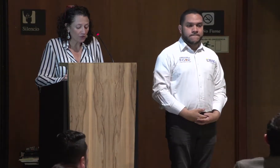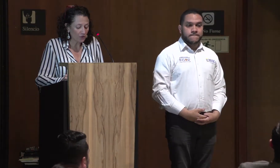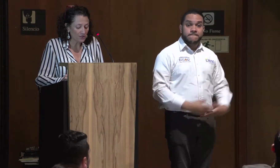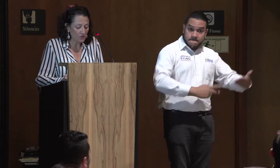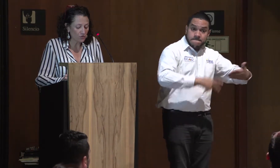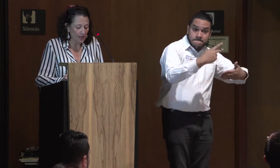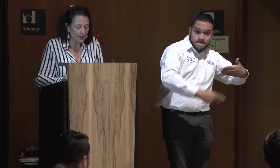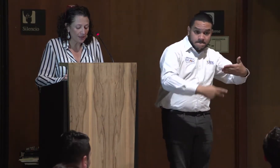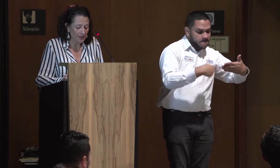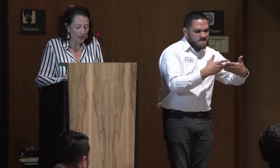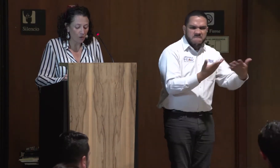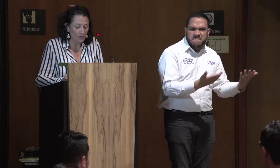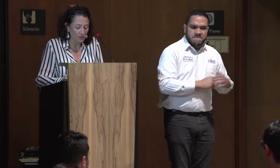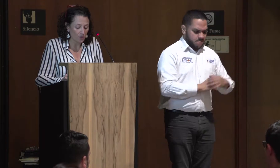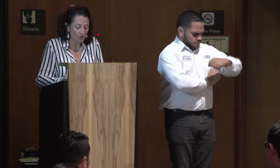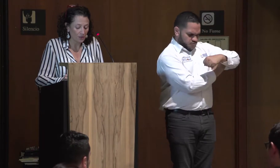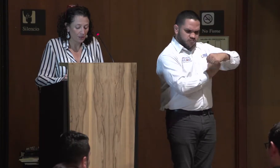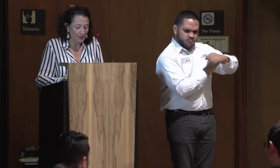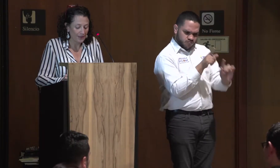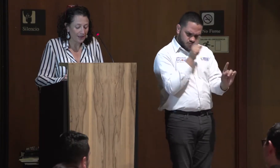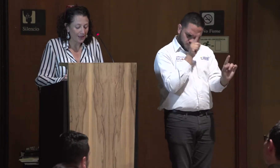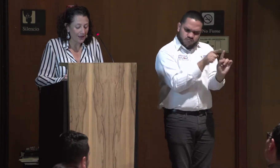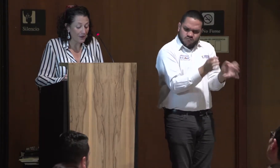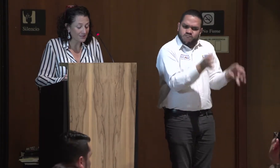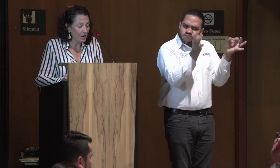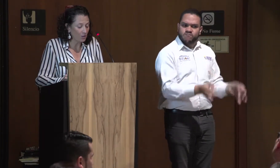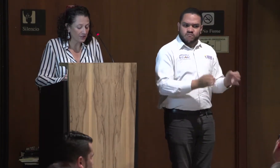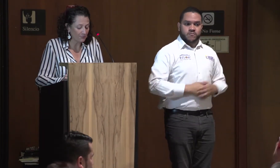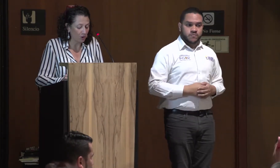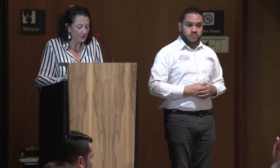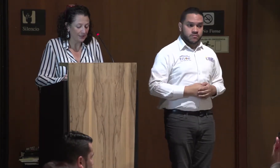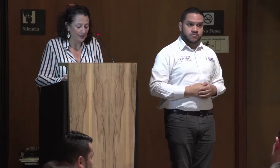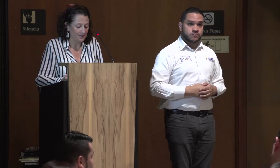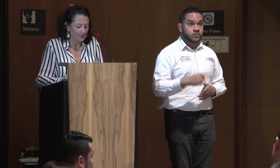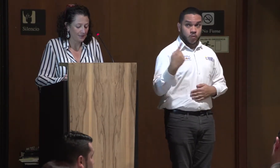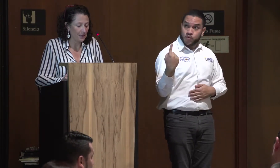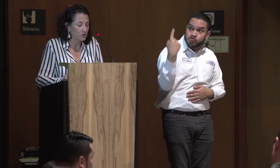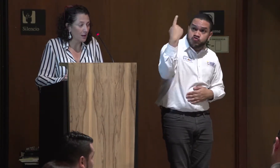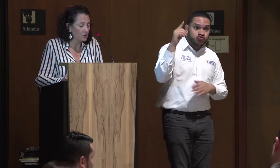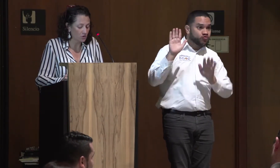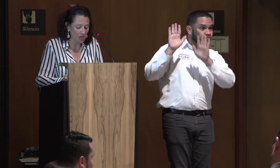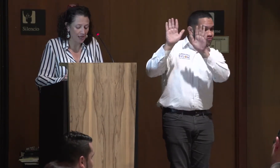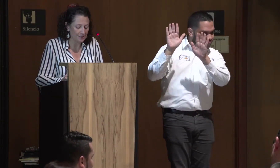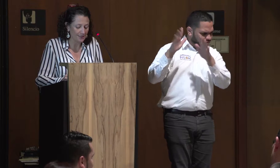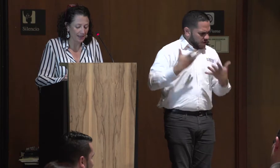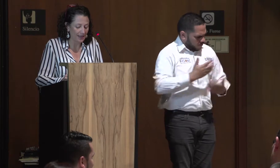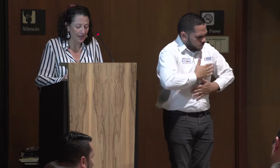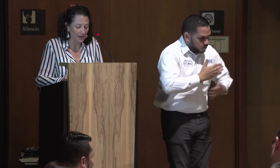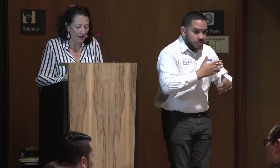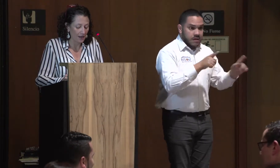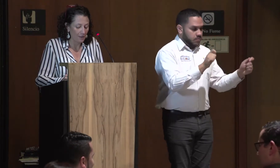Este proyecto se sustenta en la convicción de que, además de la voluntad política y de los cambios sociales